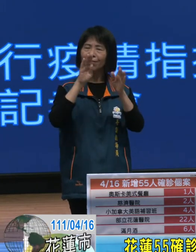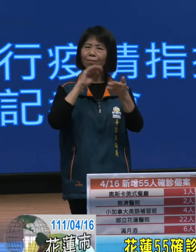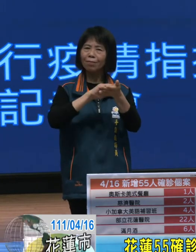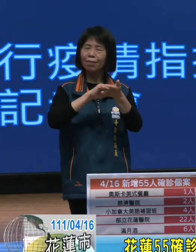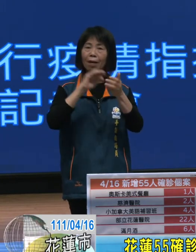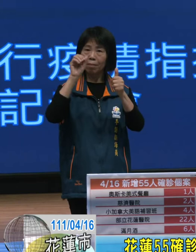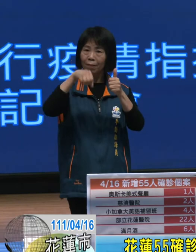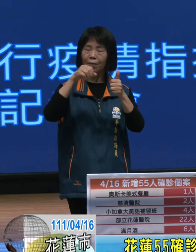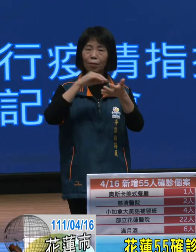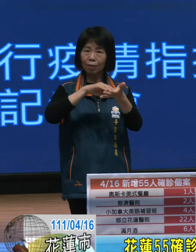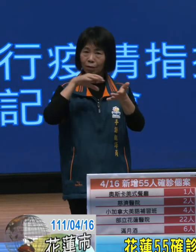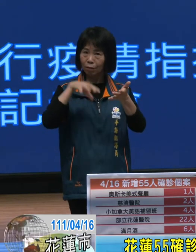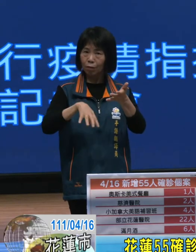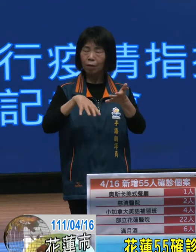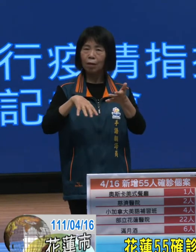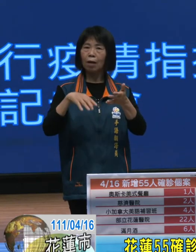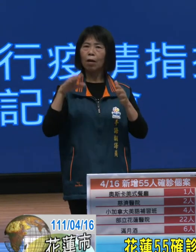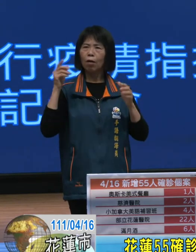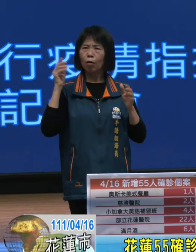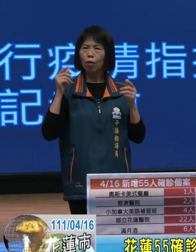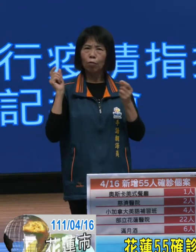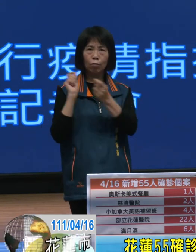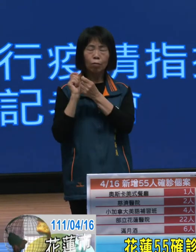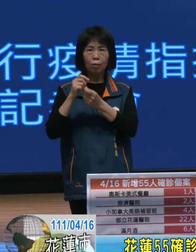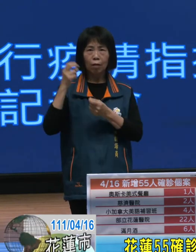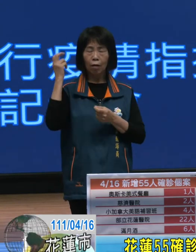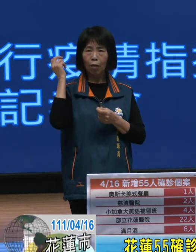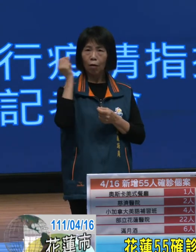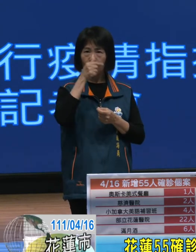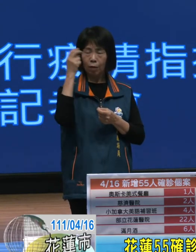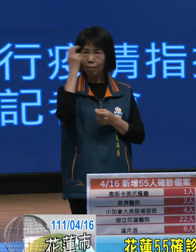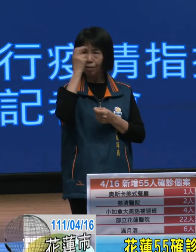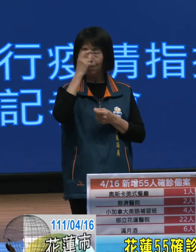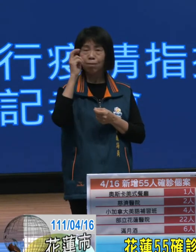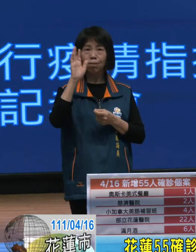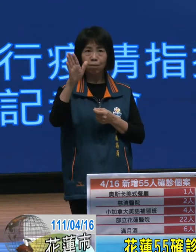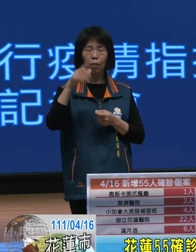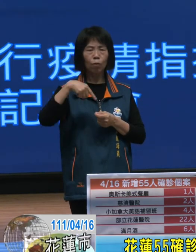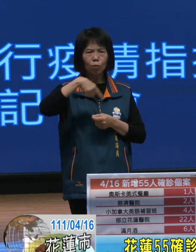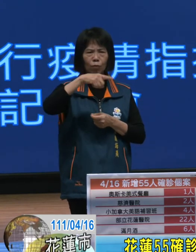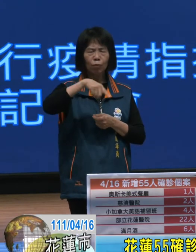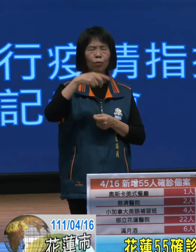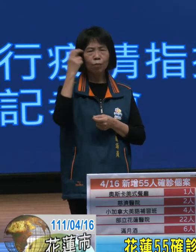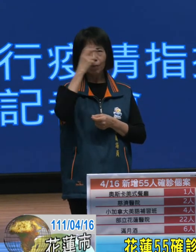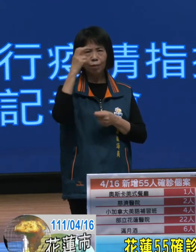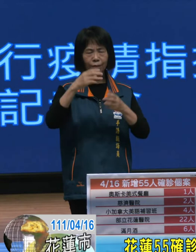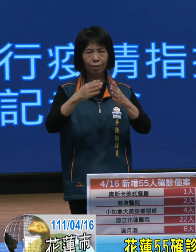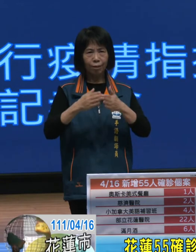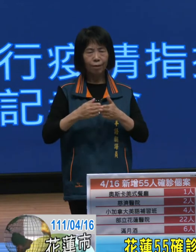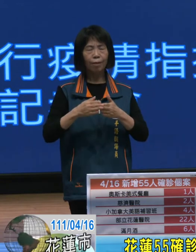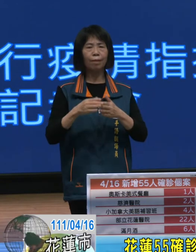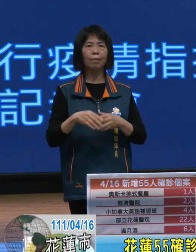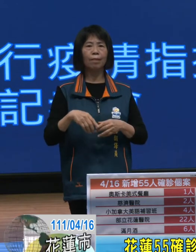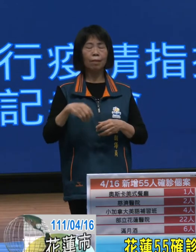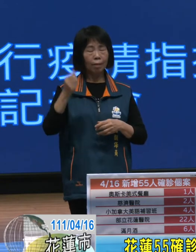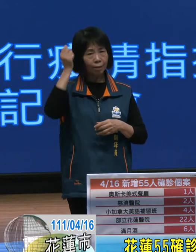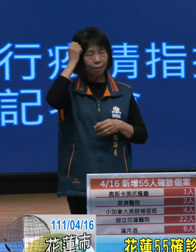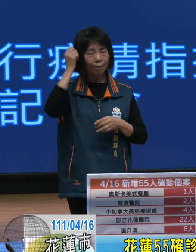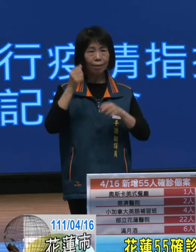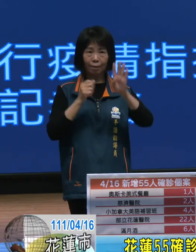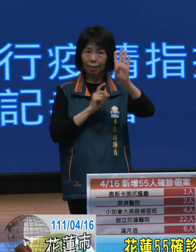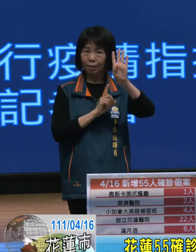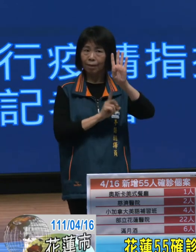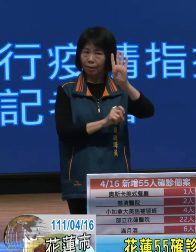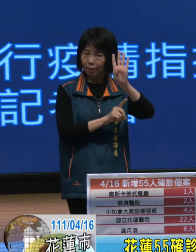检。我再讲一遍4月11号到4月13号，你到布利花莲医院的内